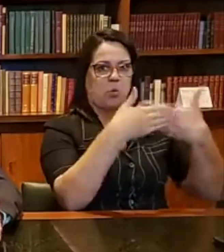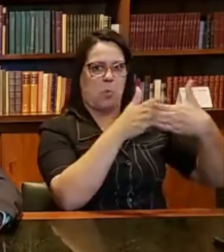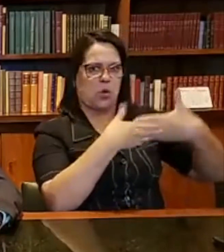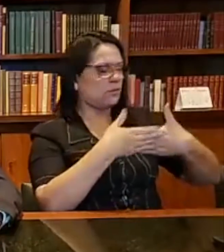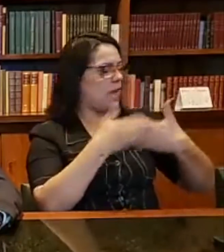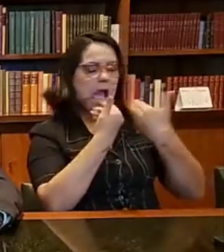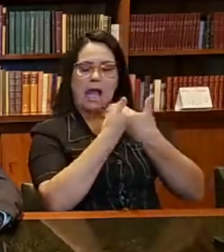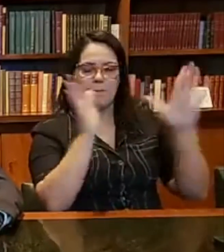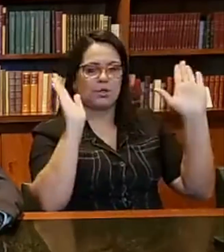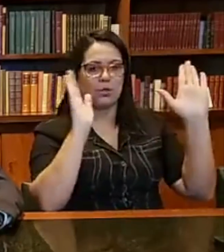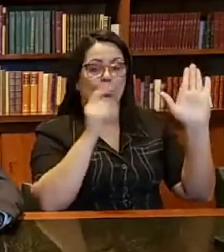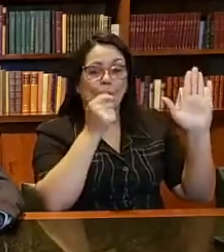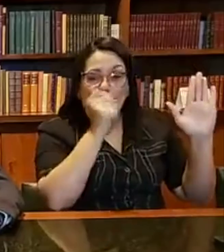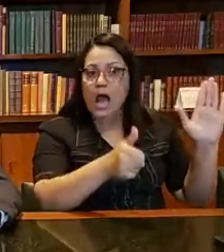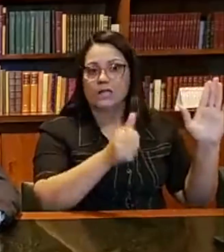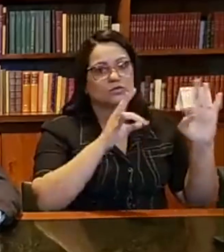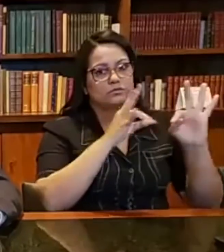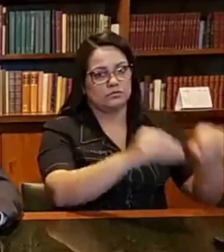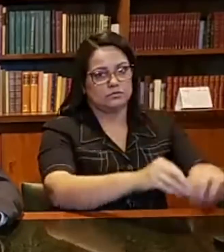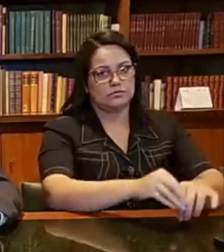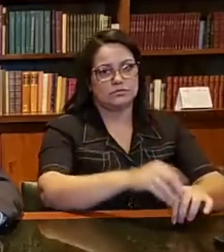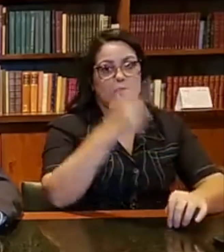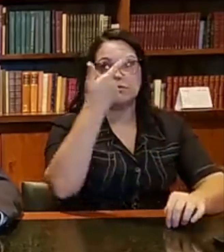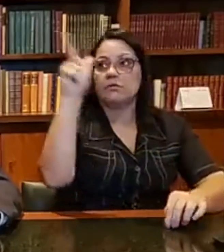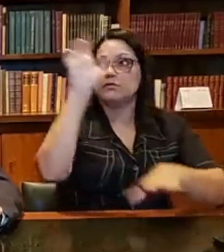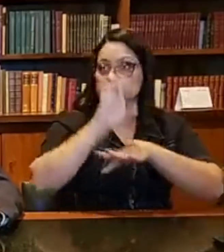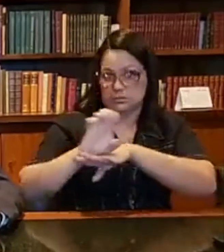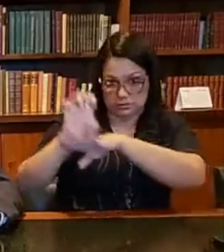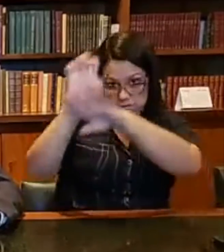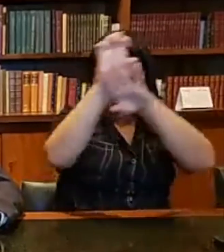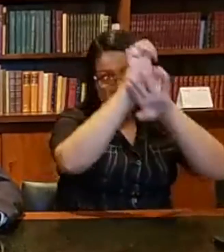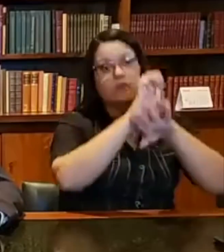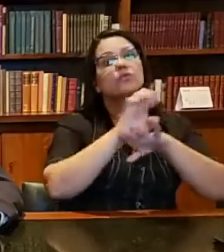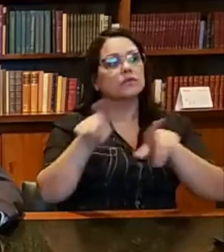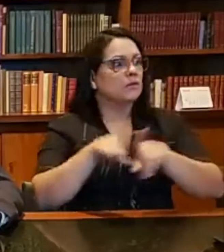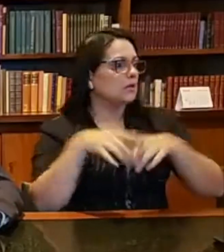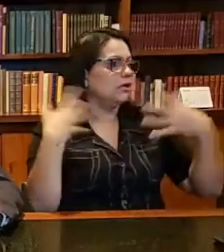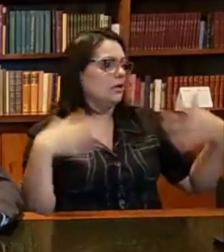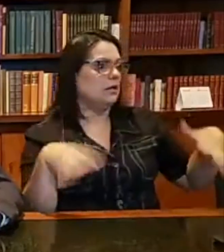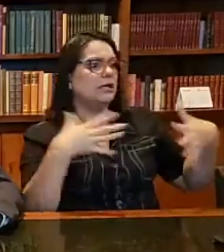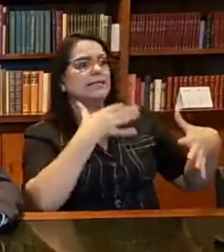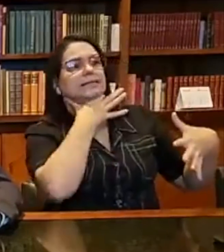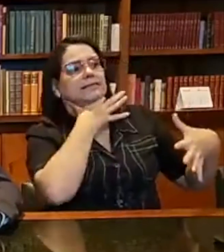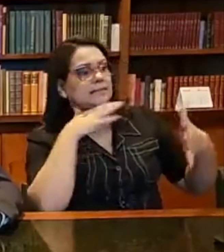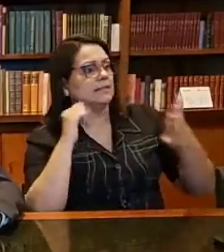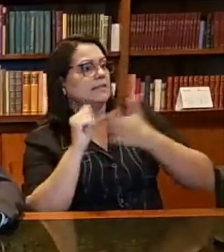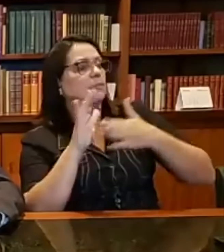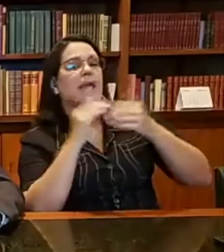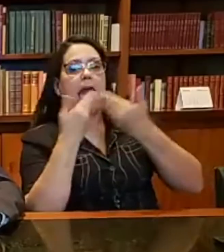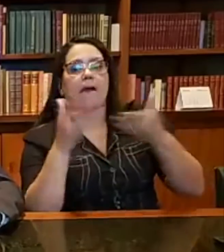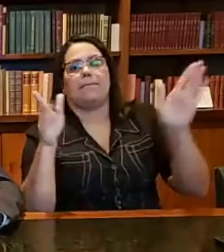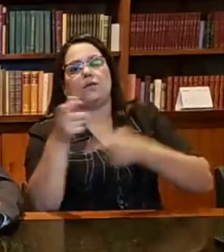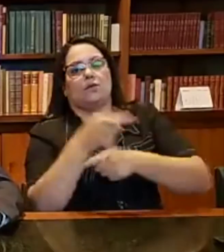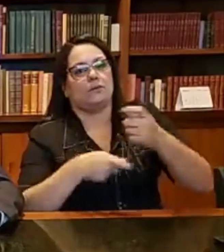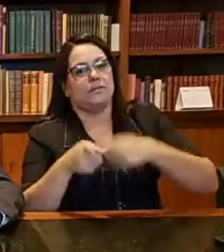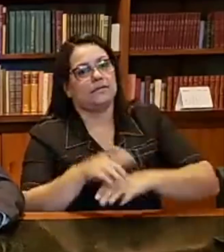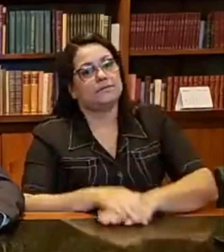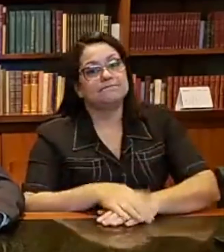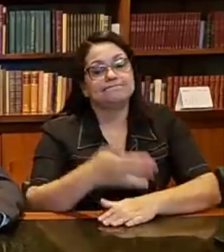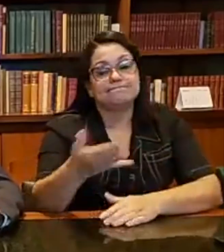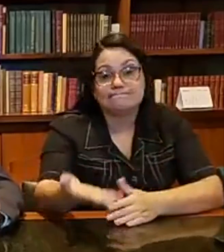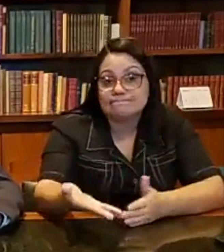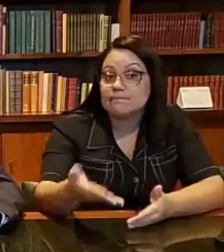na mesma linha. Tá? Infelizmente o vírus chegou, infelizmente continua